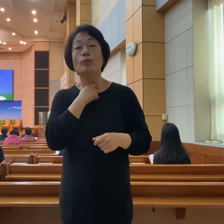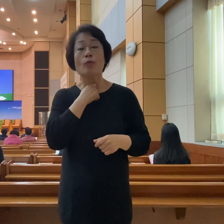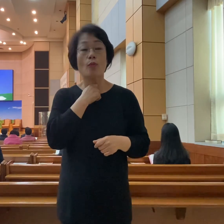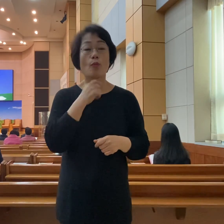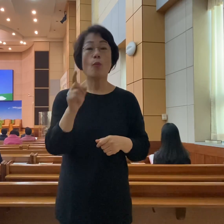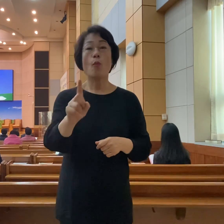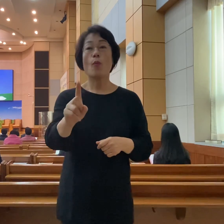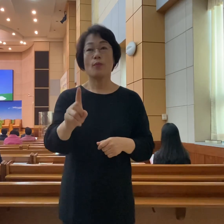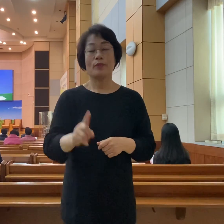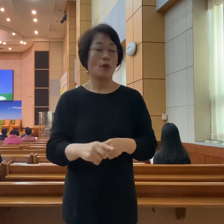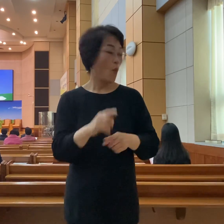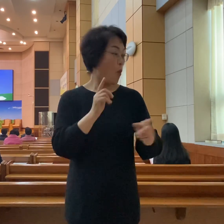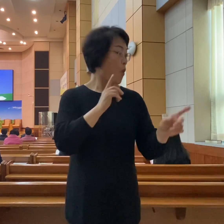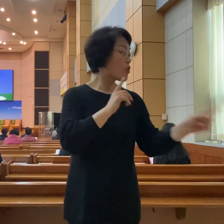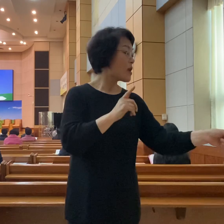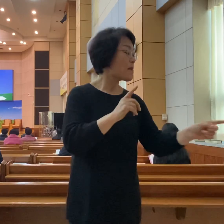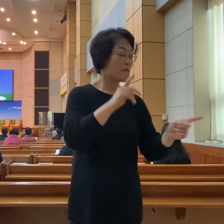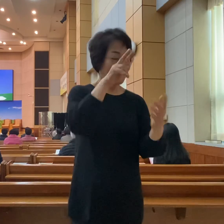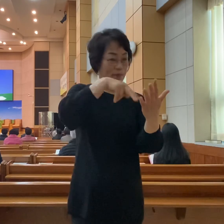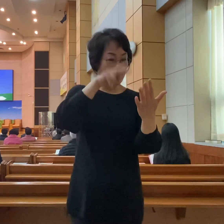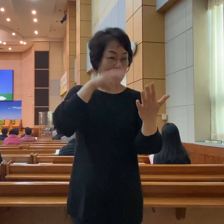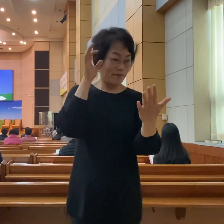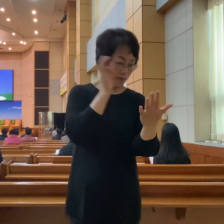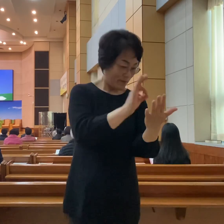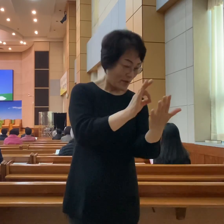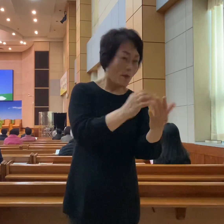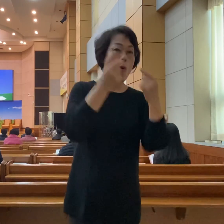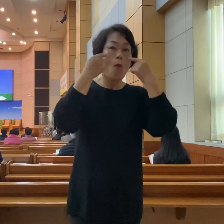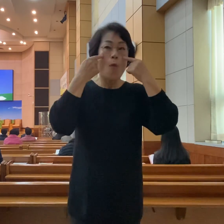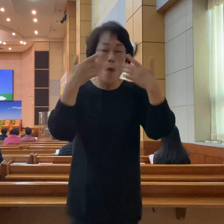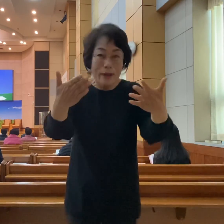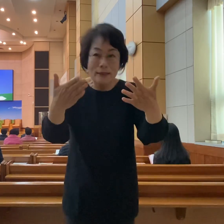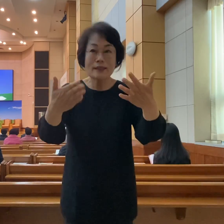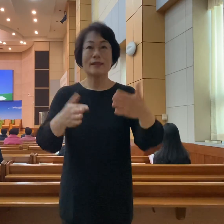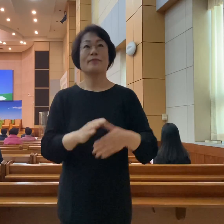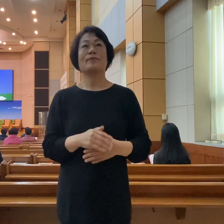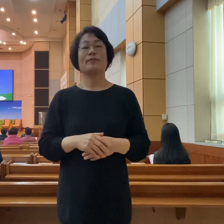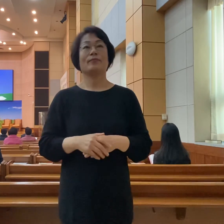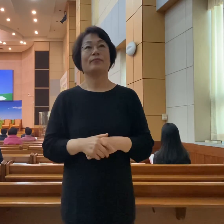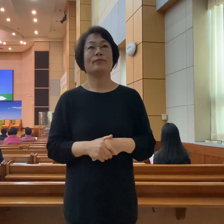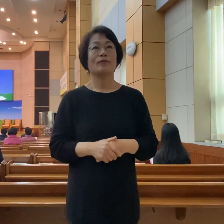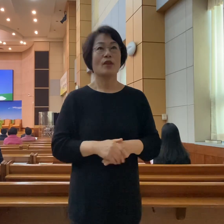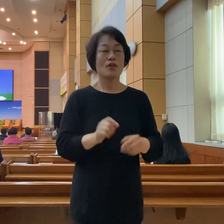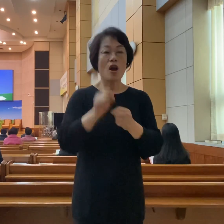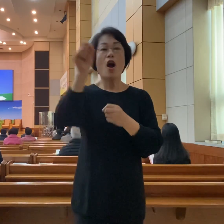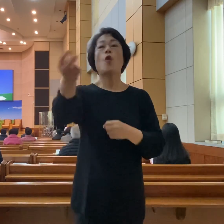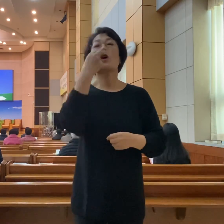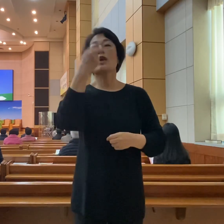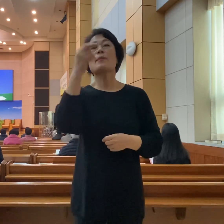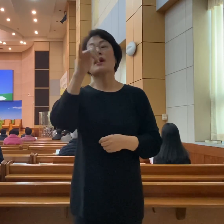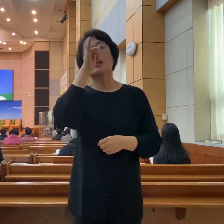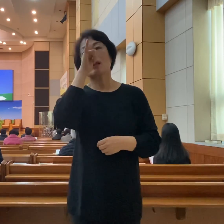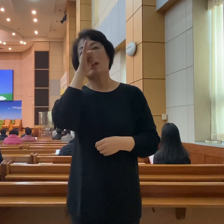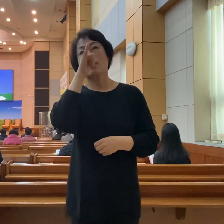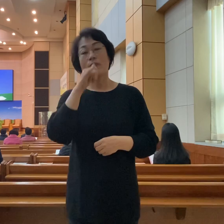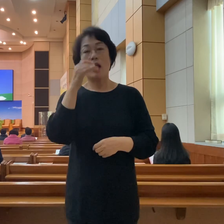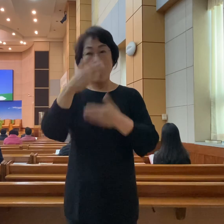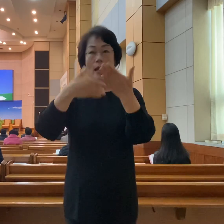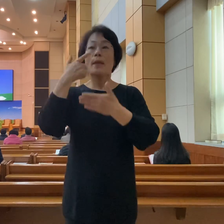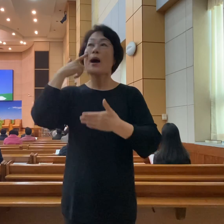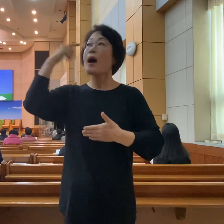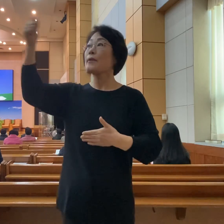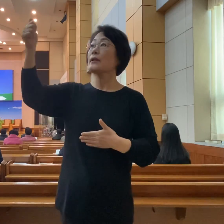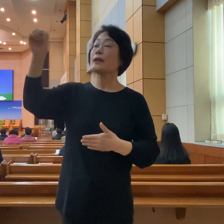말씀이 얼마나 분명해요. 이 말씀은 우리의 삶의 비밀입니다. 영원한 생명이 있다는 하나님의 아버지